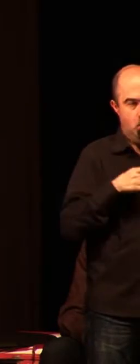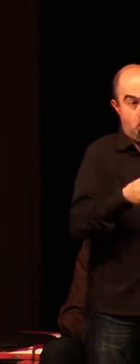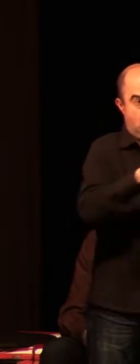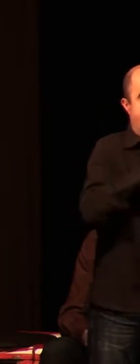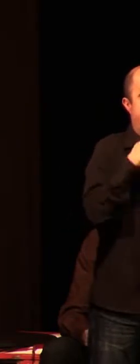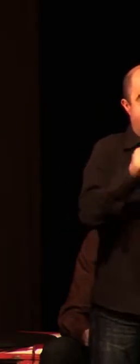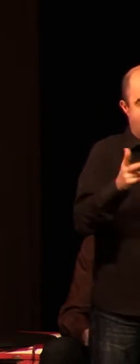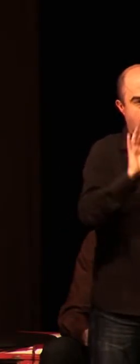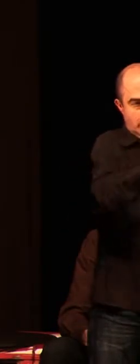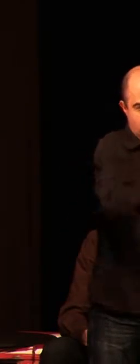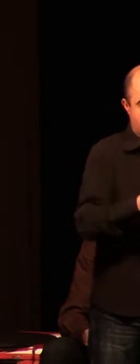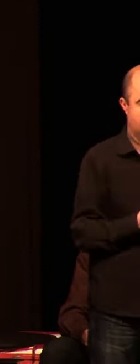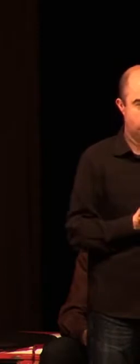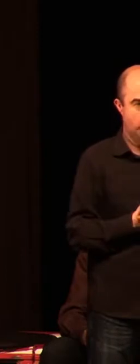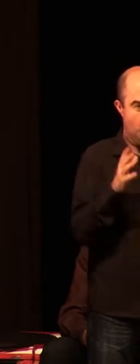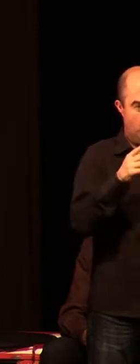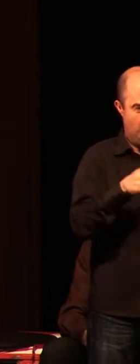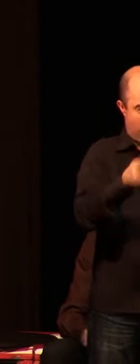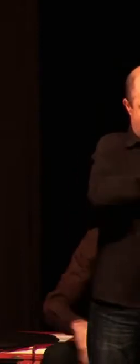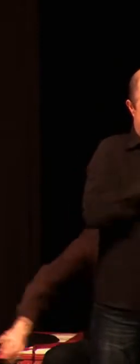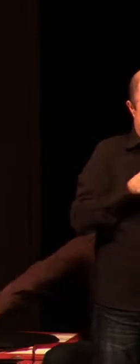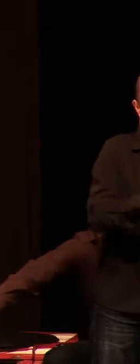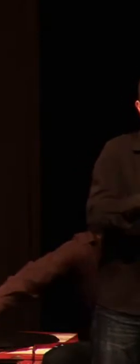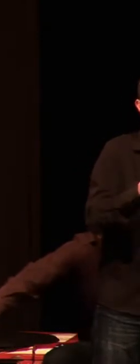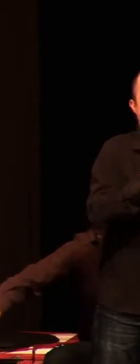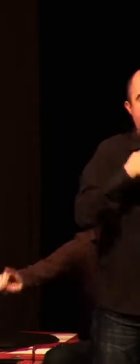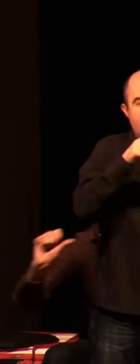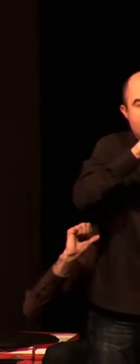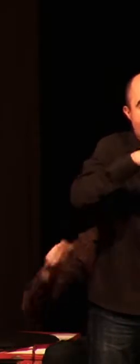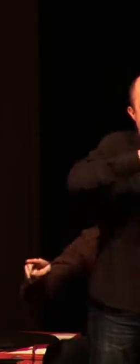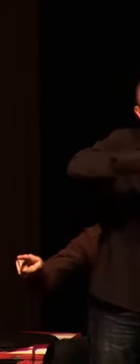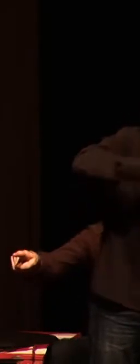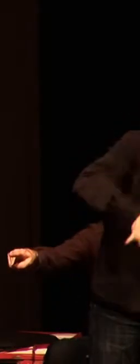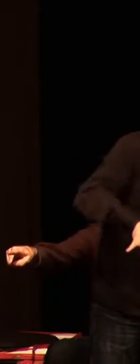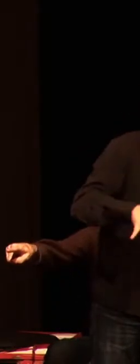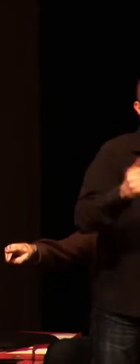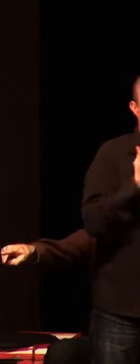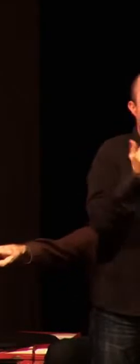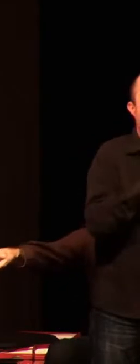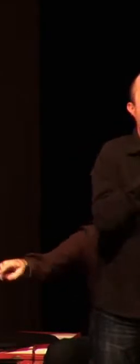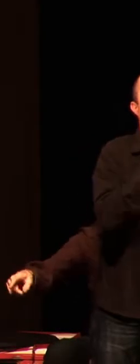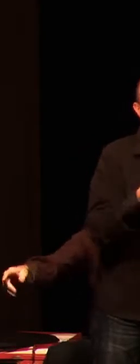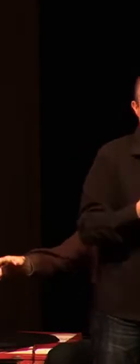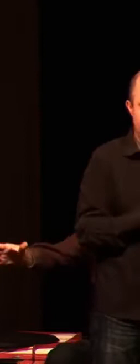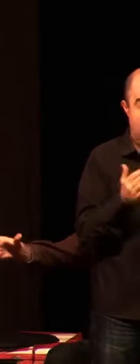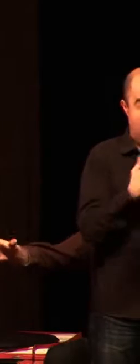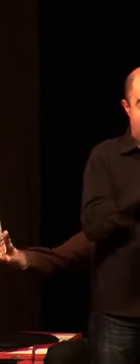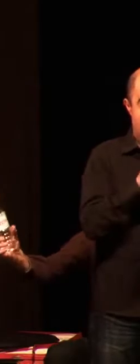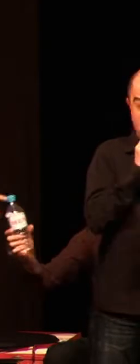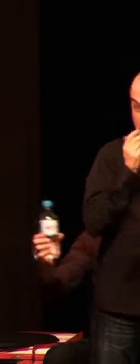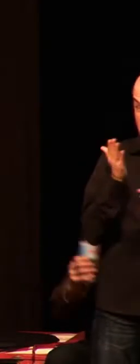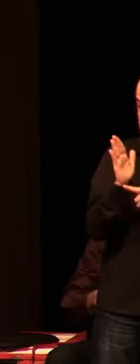la democràcia, i radicalitzar no vol dir res més que anar a les arrels dels problemes. I ho deia el presentador